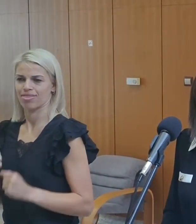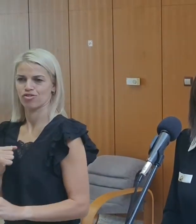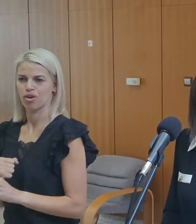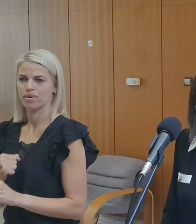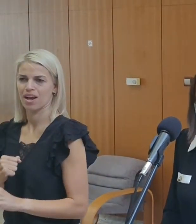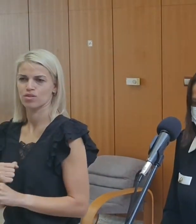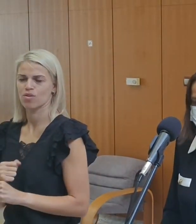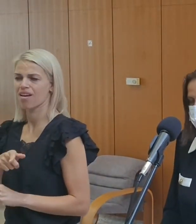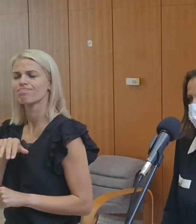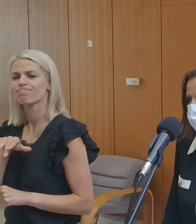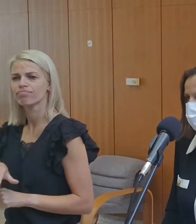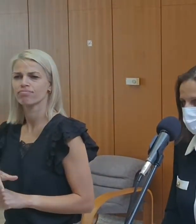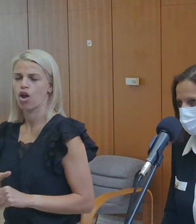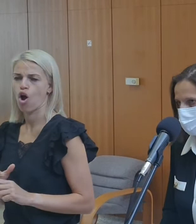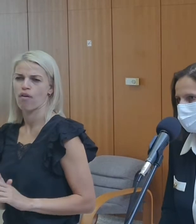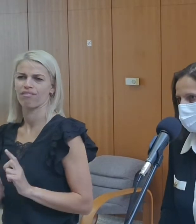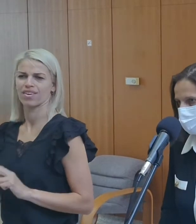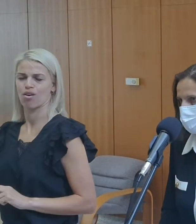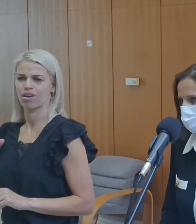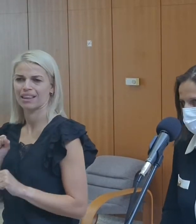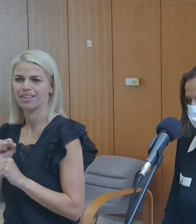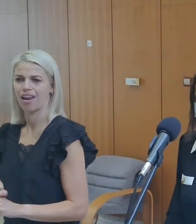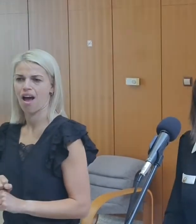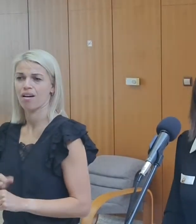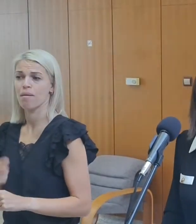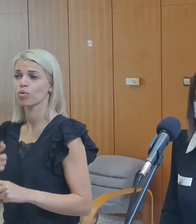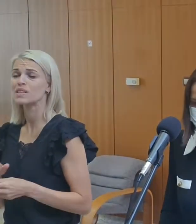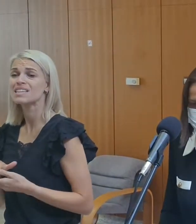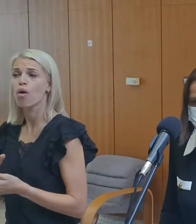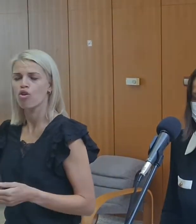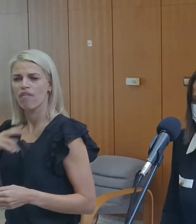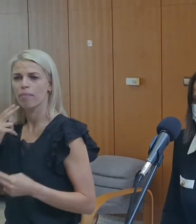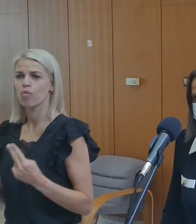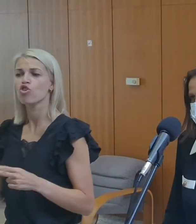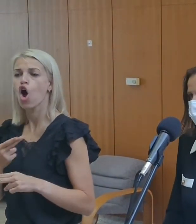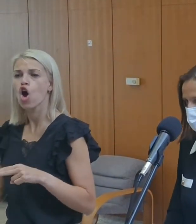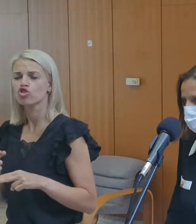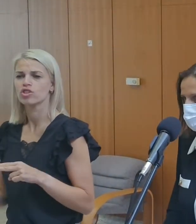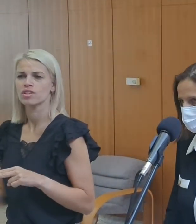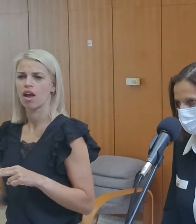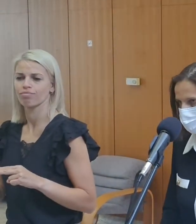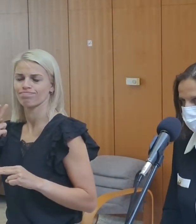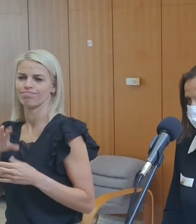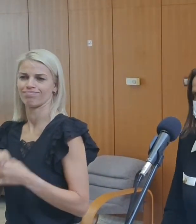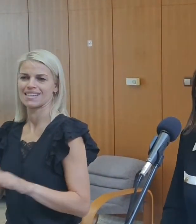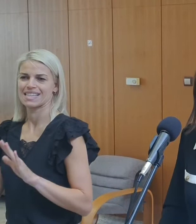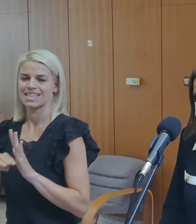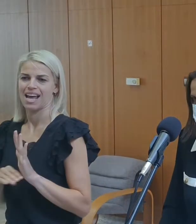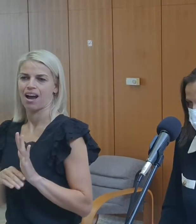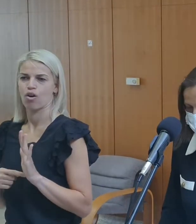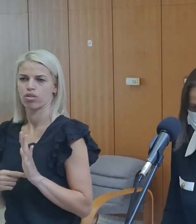A je to dôležité vôbec pre celú spoločnosť, aby k tej očiste došlo. Samozrejme, že je dôležité, aby k očiste došlo zákonným spôsobom. To